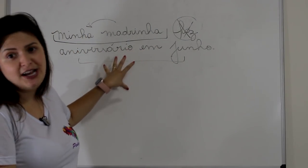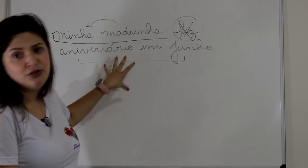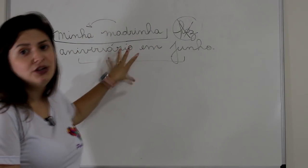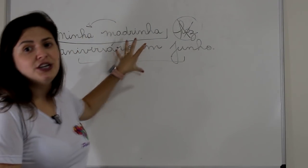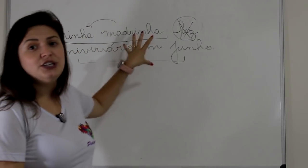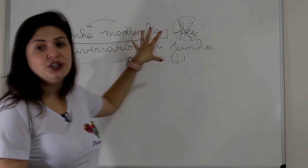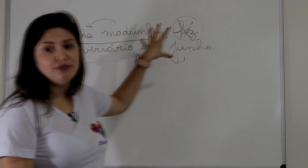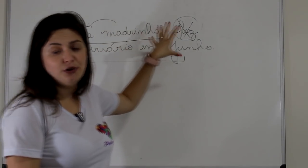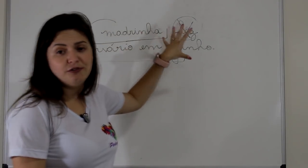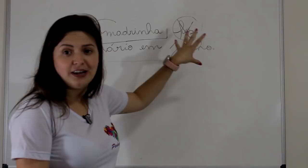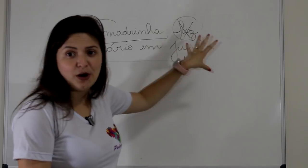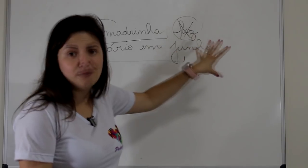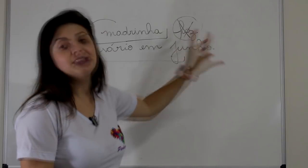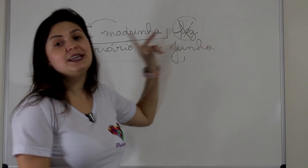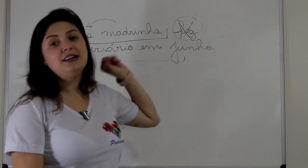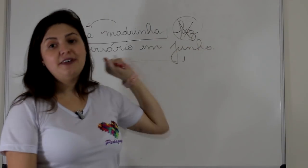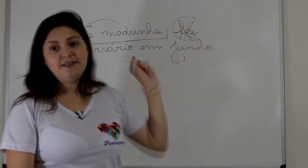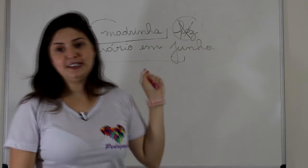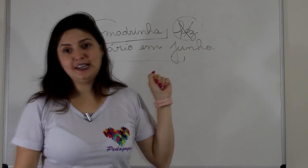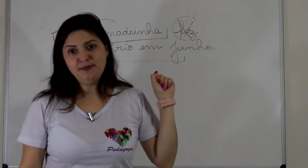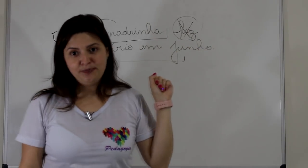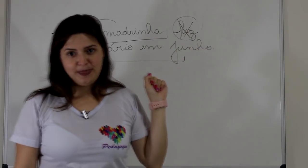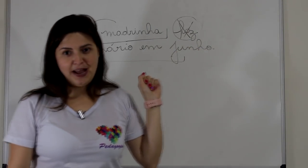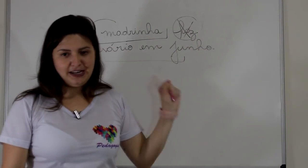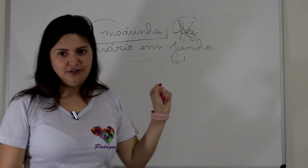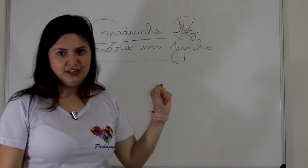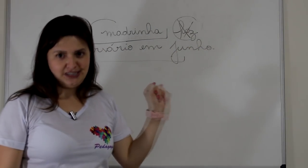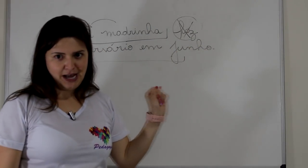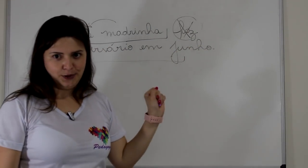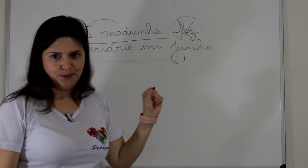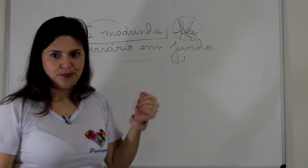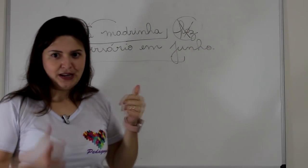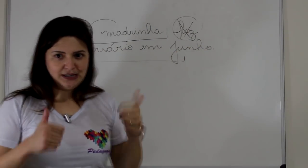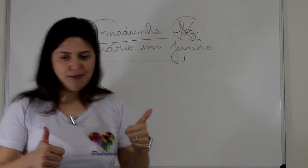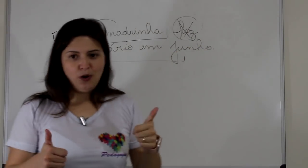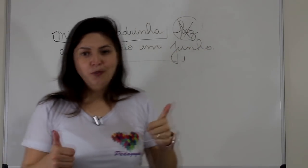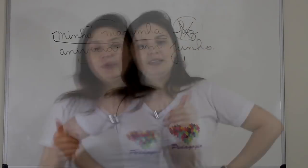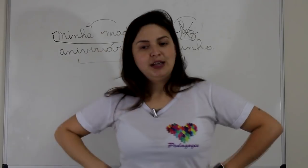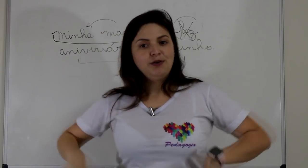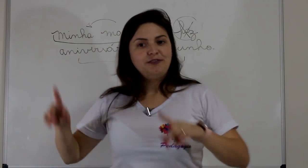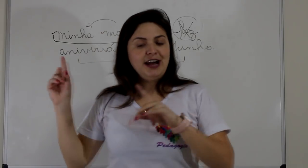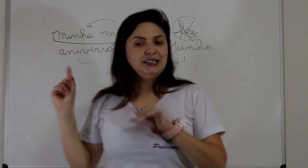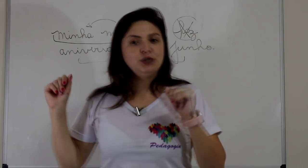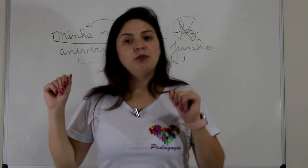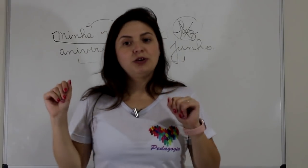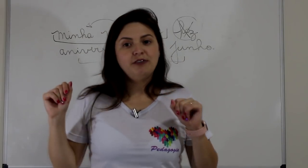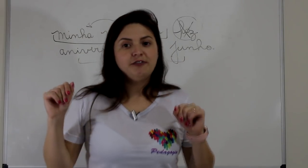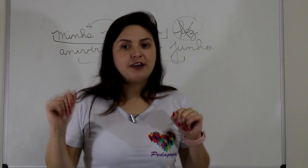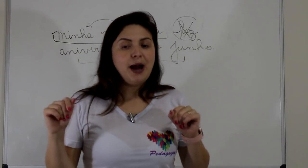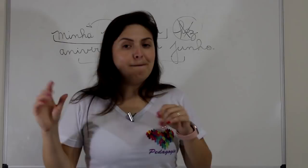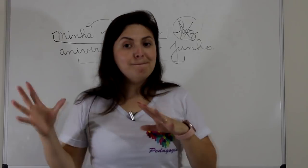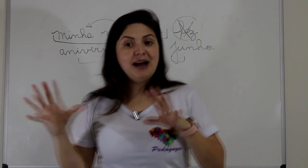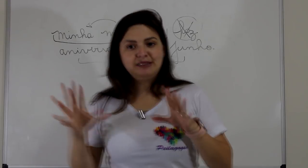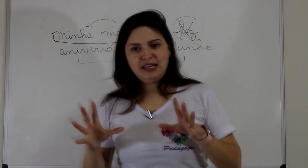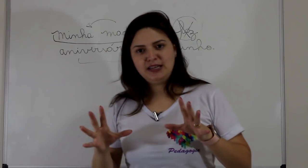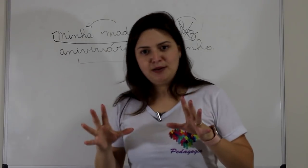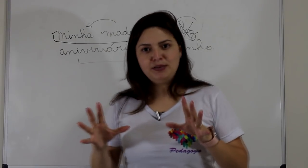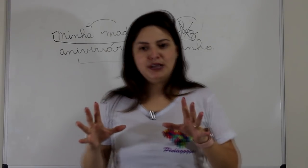aniversário e já vou falar o mês que ela vai fazer aniversário, tá bom? Então, a frase como que vai ficar? Madrinha